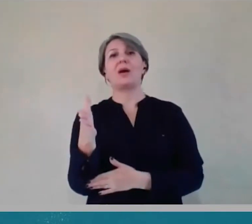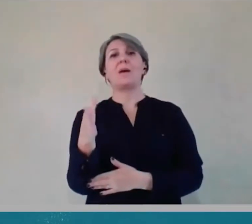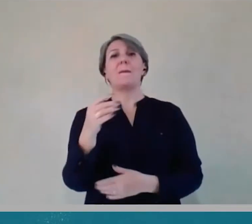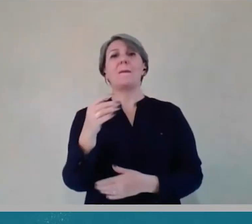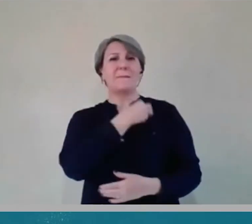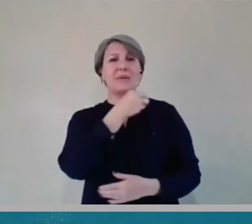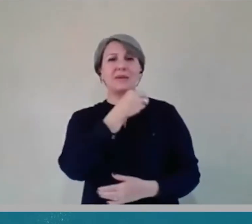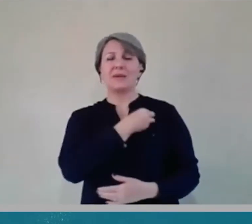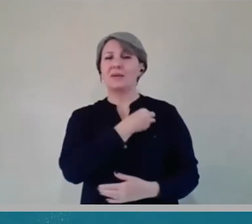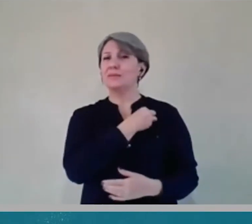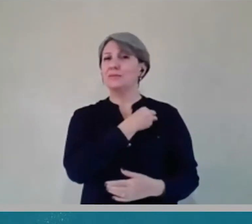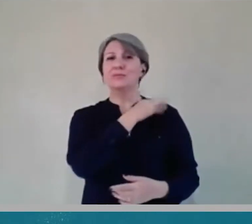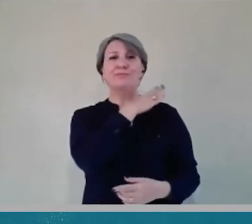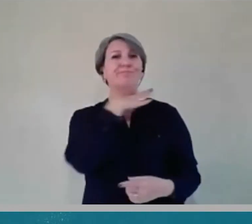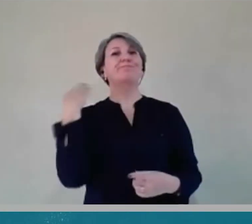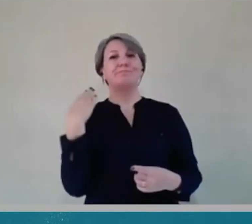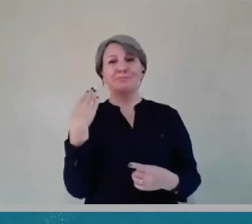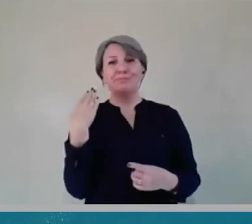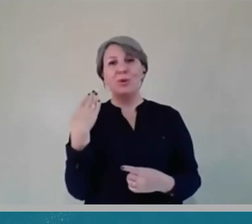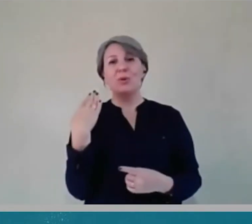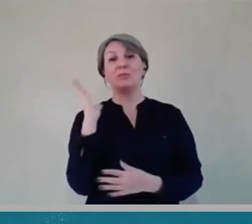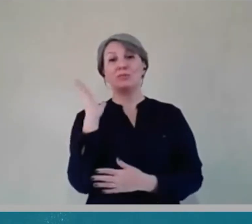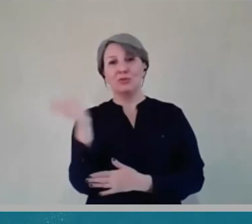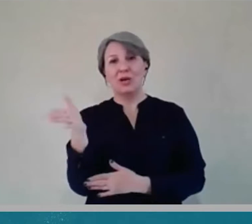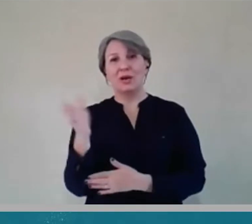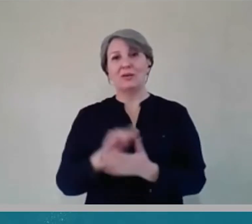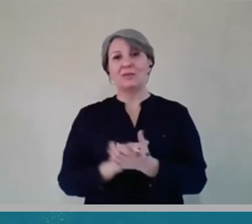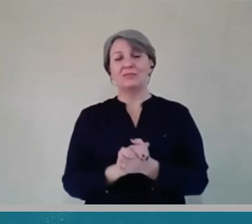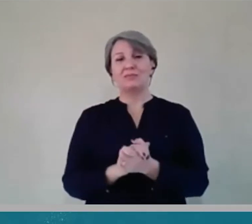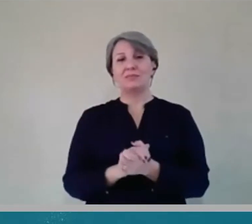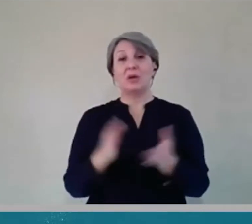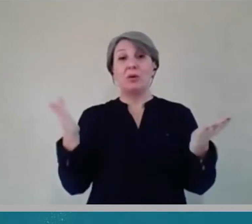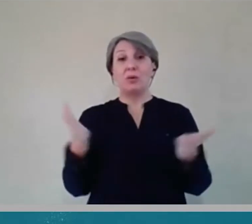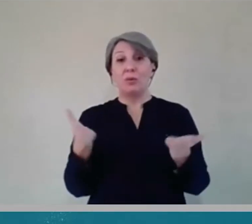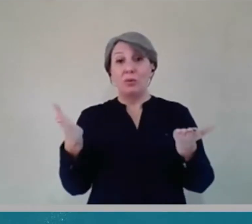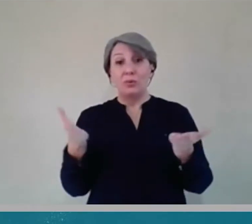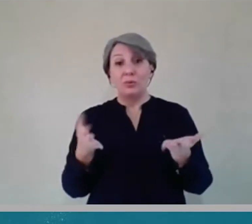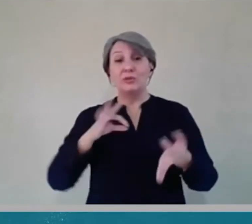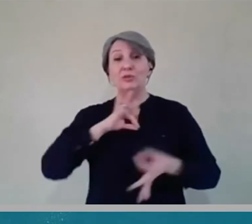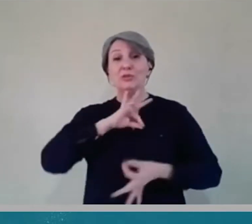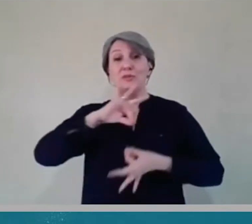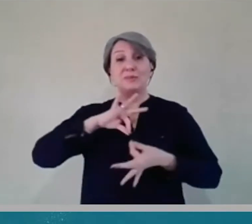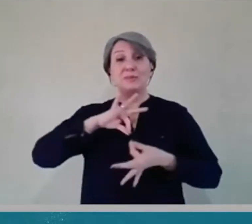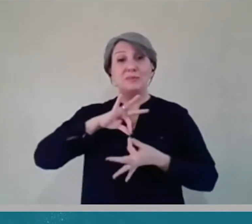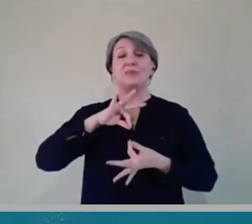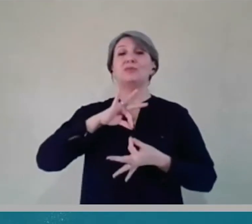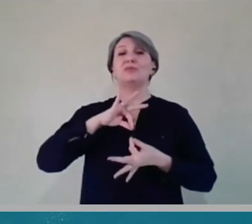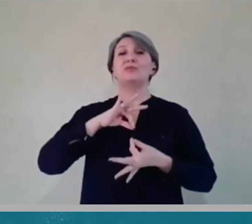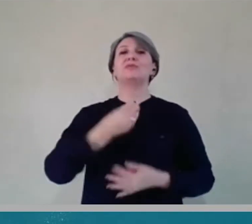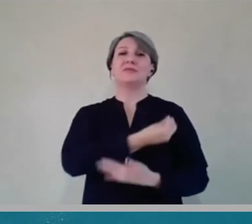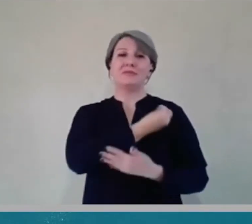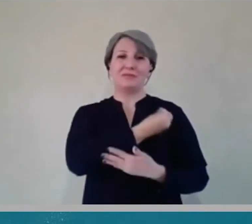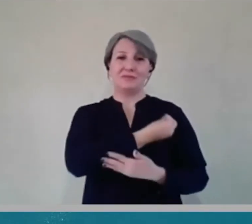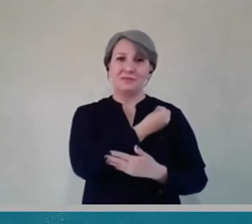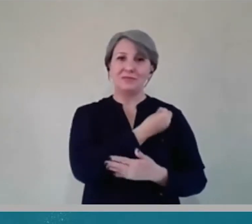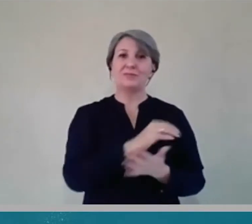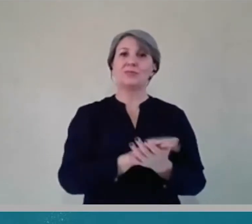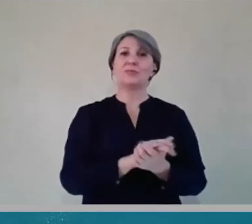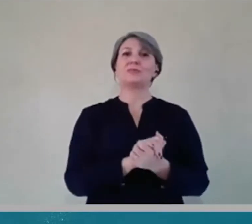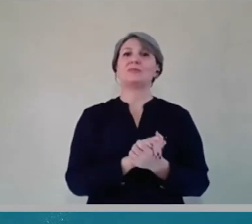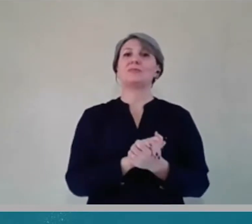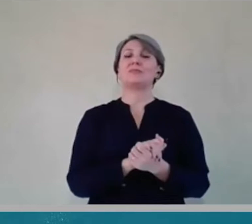e hoje vivemos no Espírito, vivemos em ressurreição, vivemos para Deus, né?